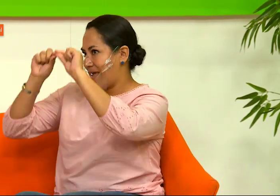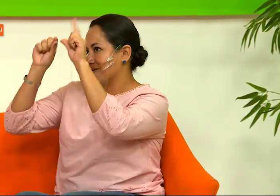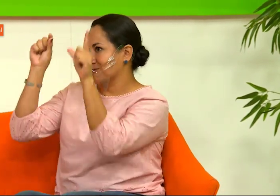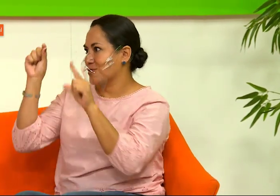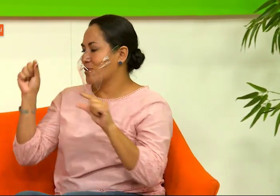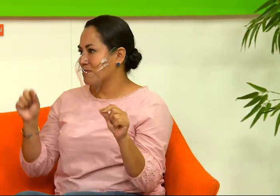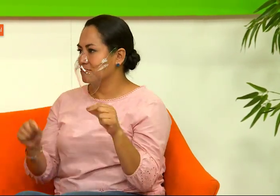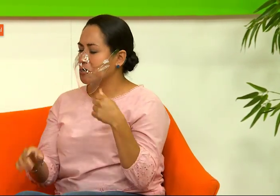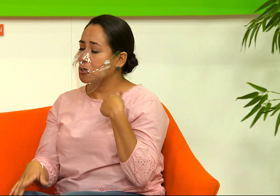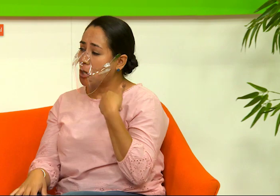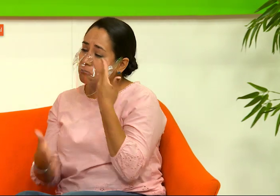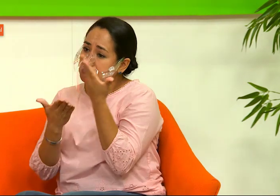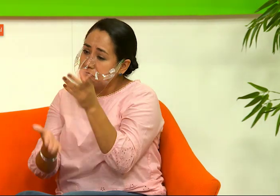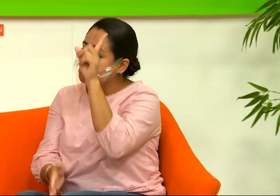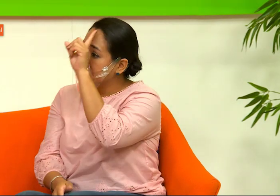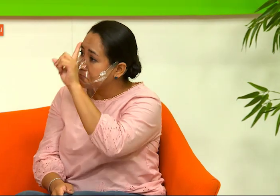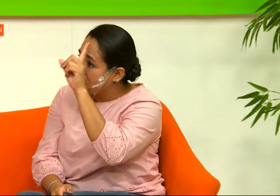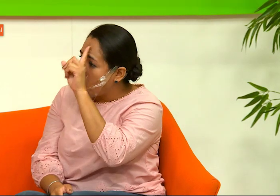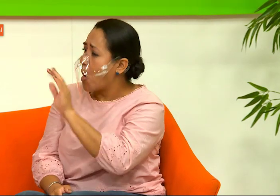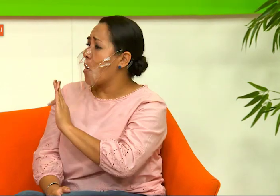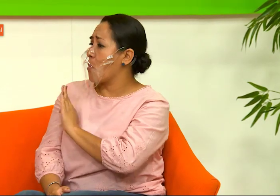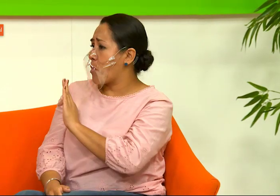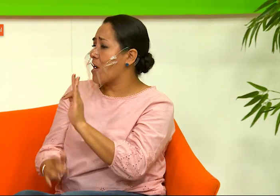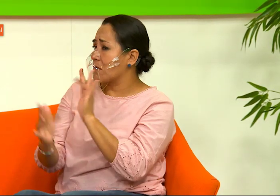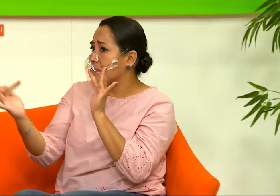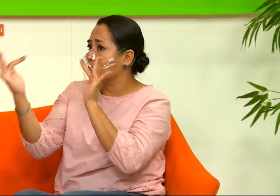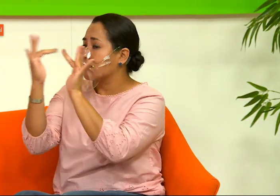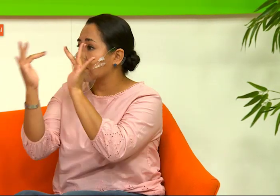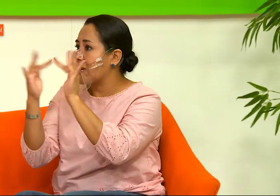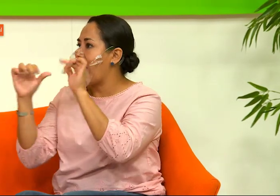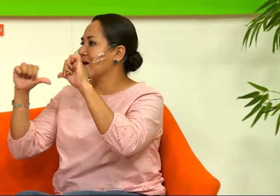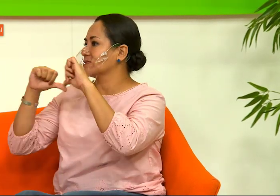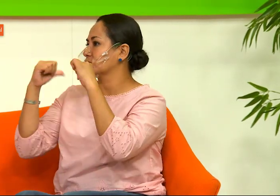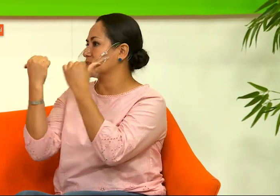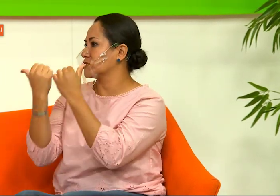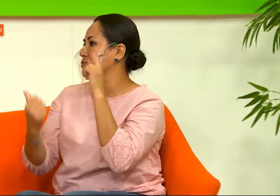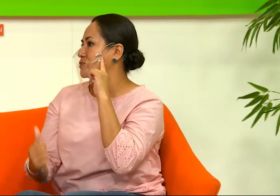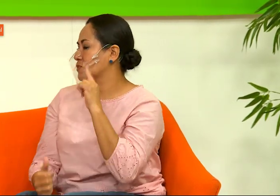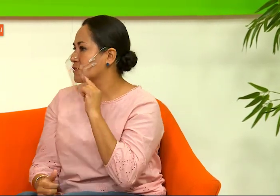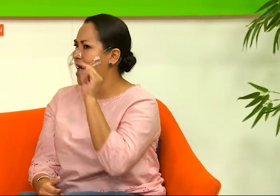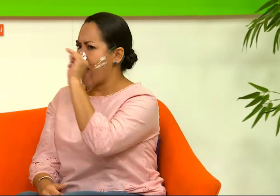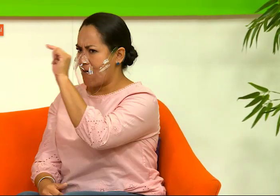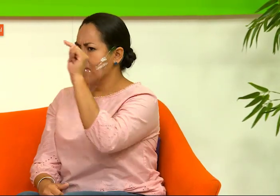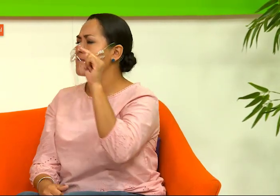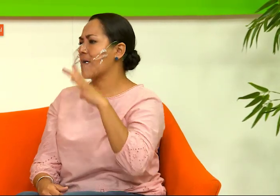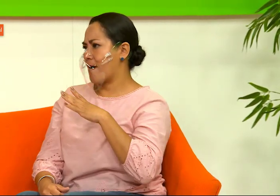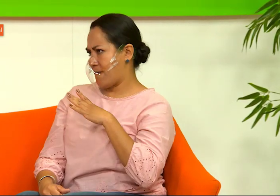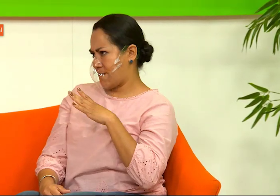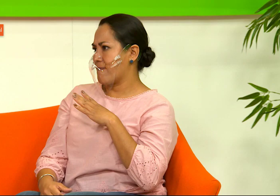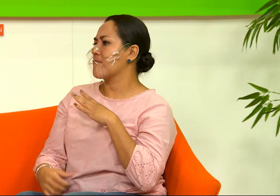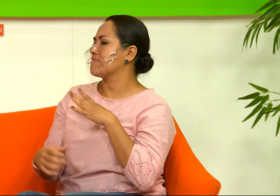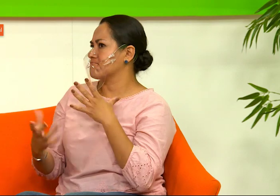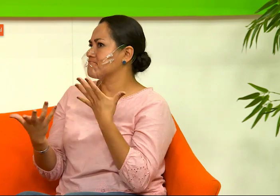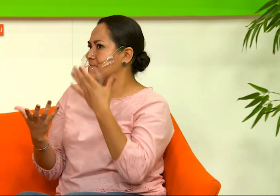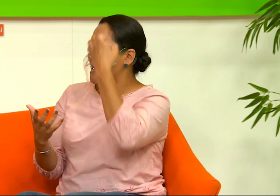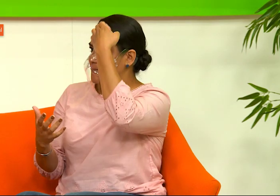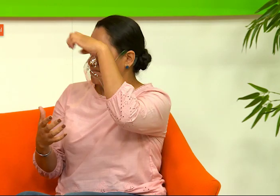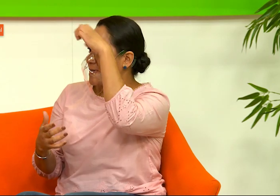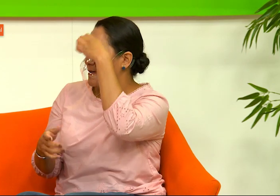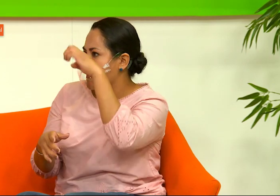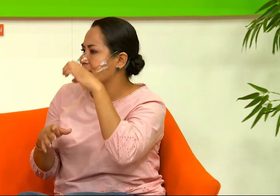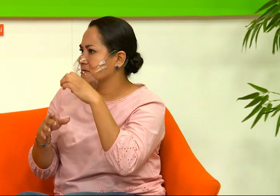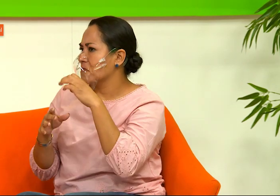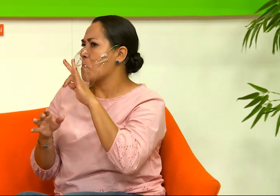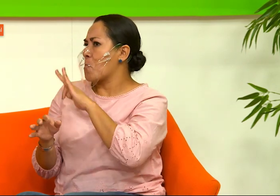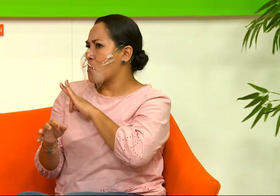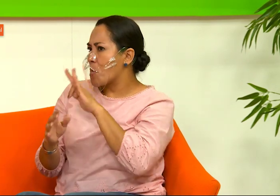pues primero importante es, a lo mejor si no existen estos instructores sordos, decirles que pueden